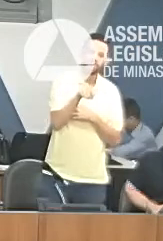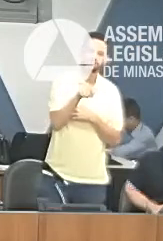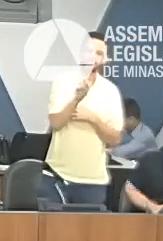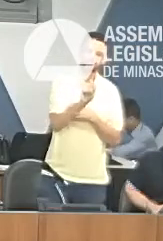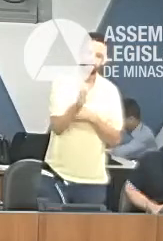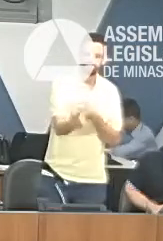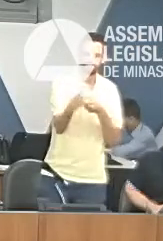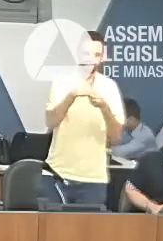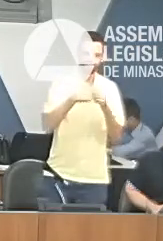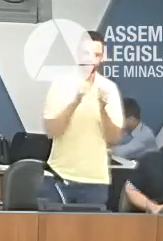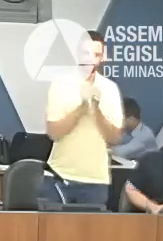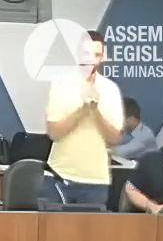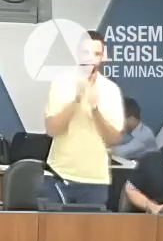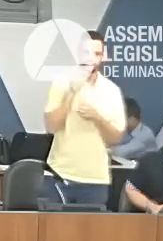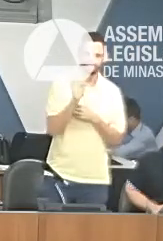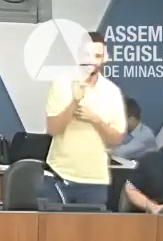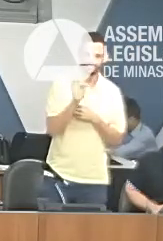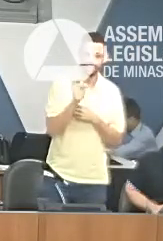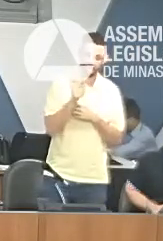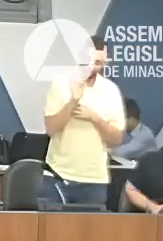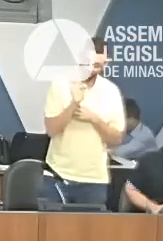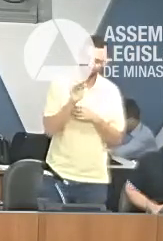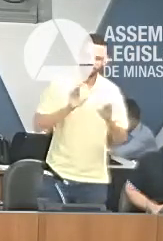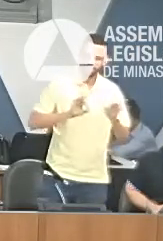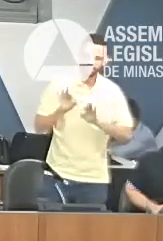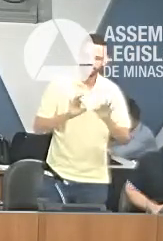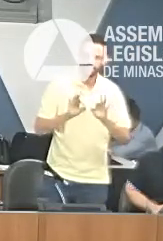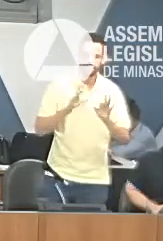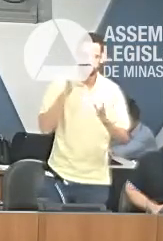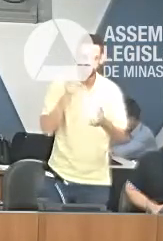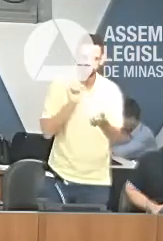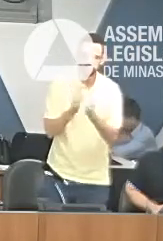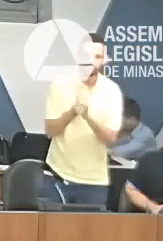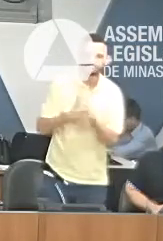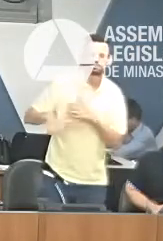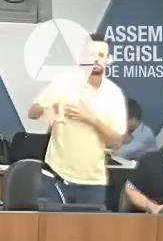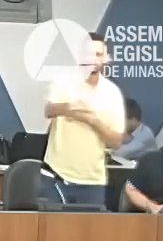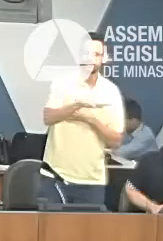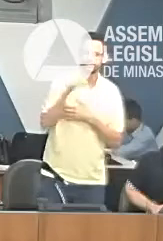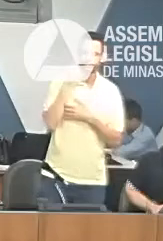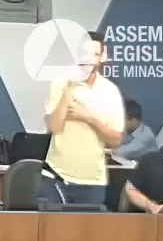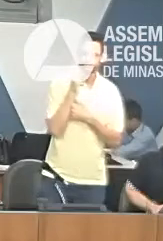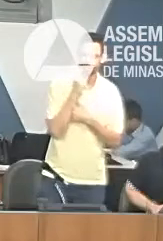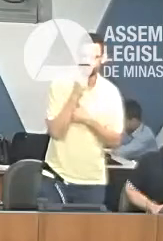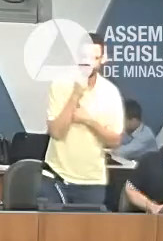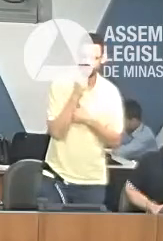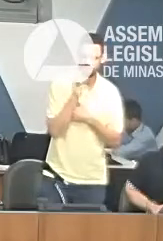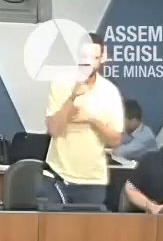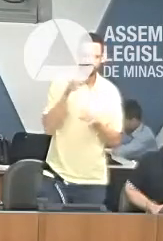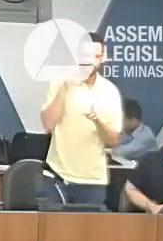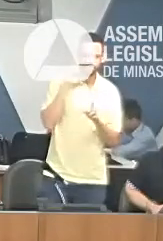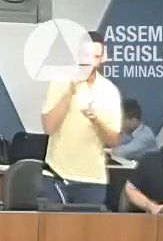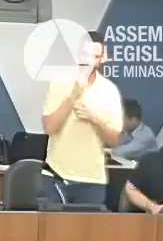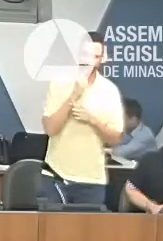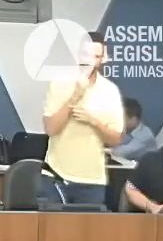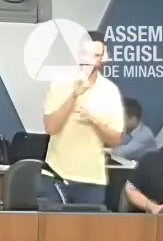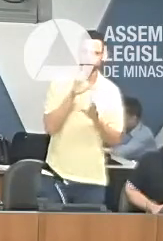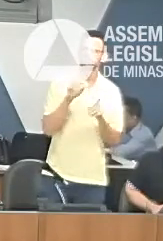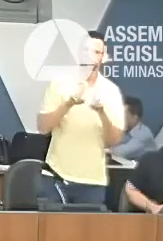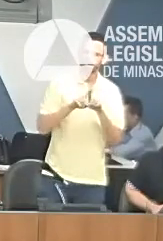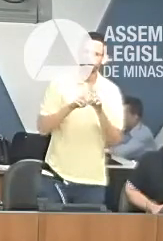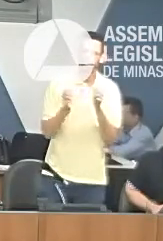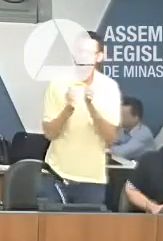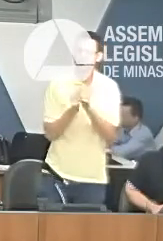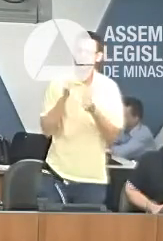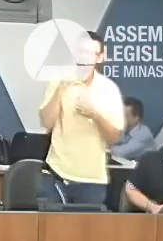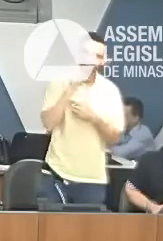o surdo ele não pode ficar só em casa não é quando ele ele fica em casa ele deixe de